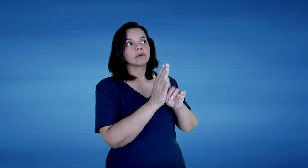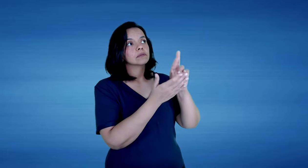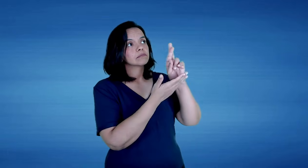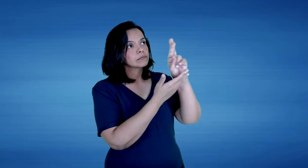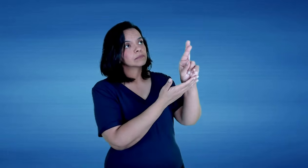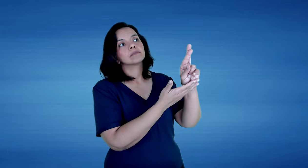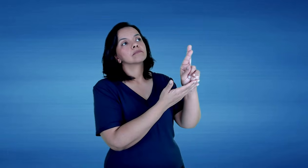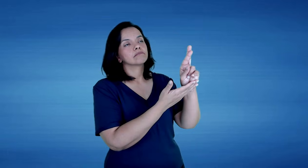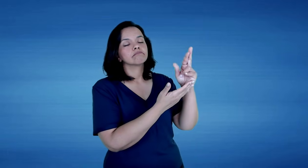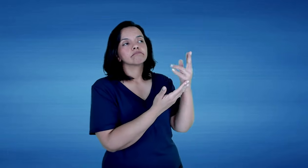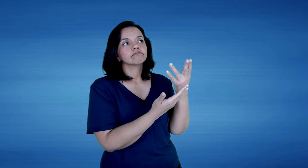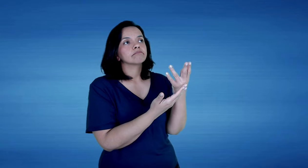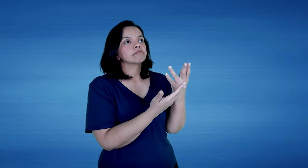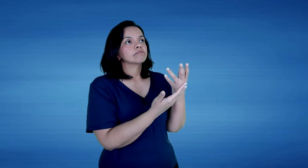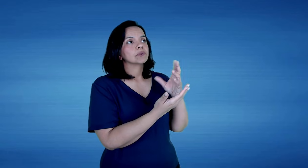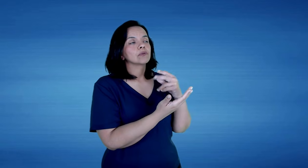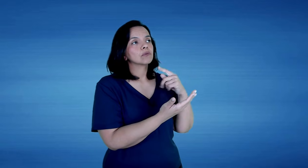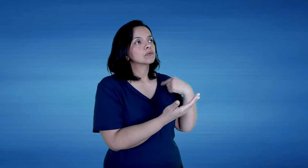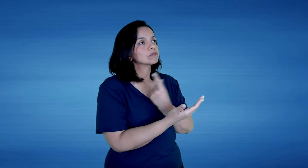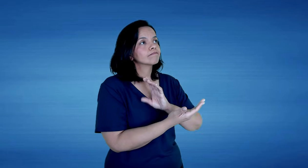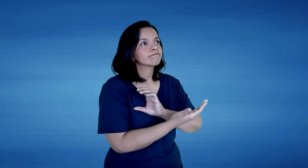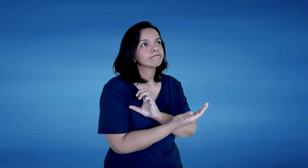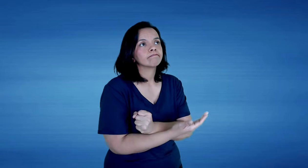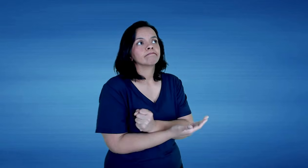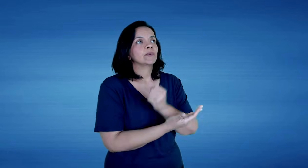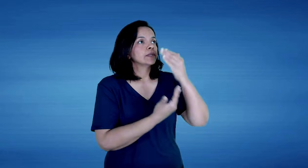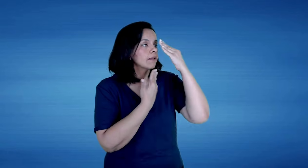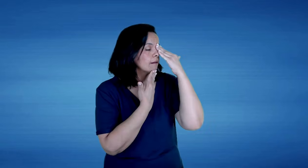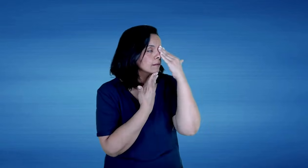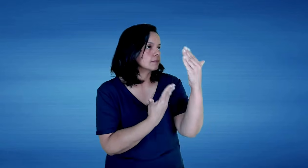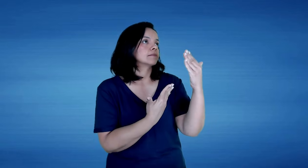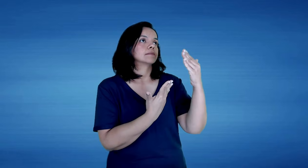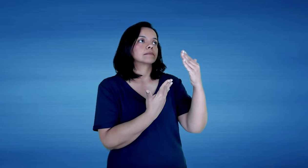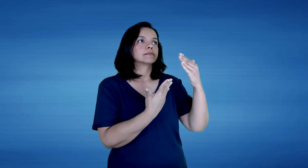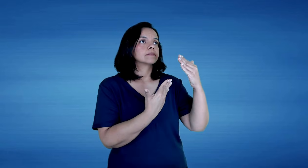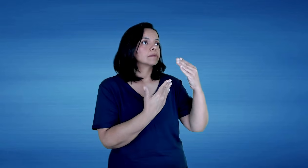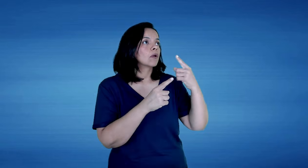E nós fizemos esse convênio, e nós fazemos esse convênio até o fim da nossa vida.